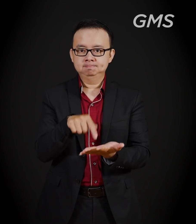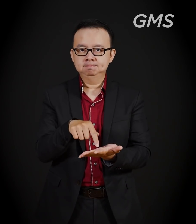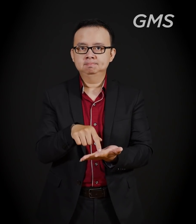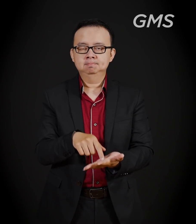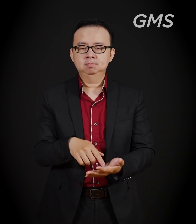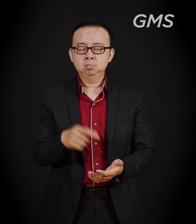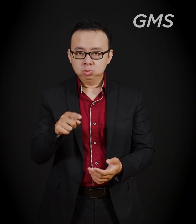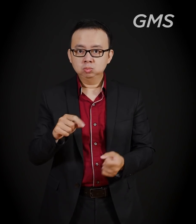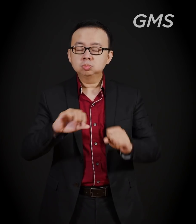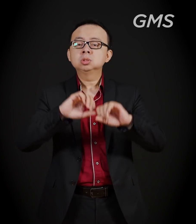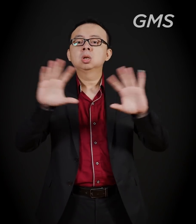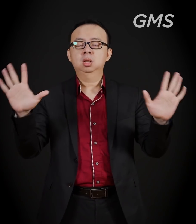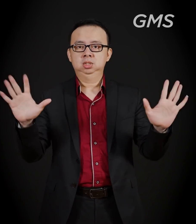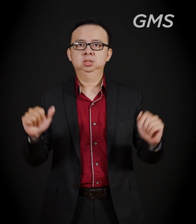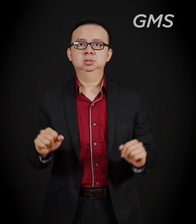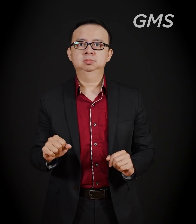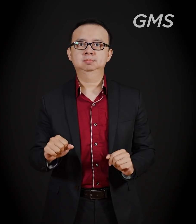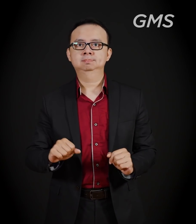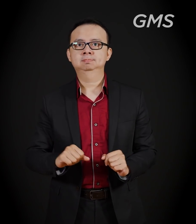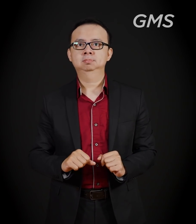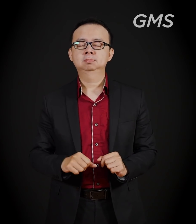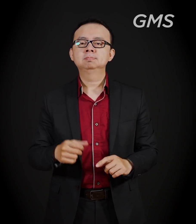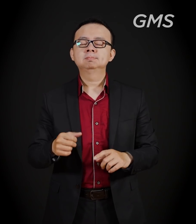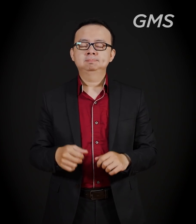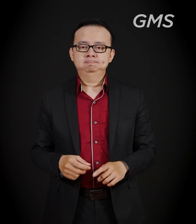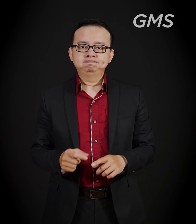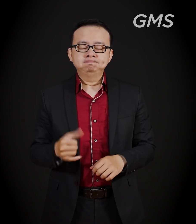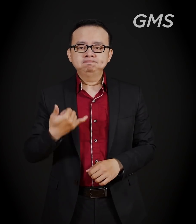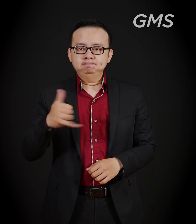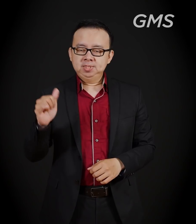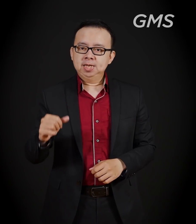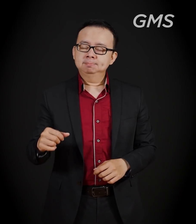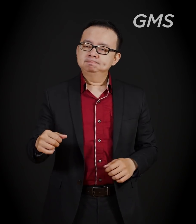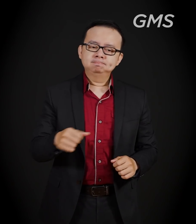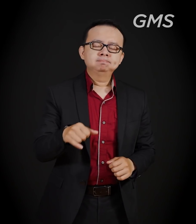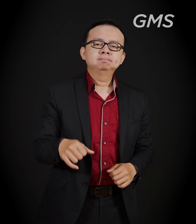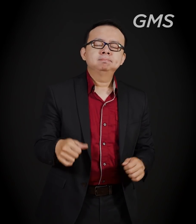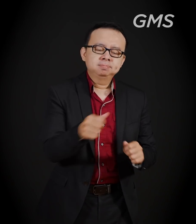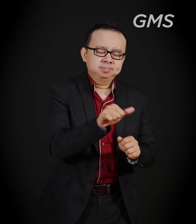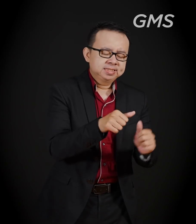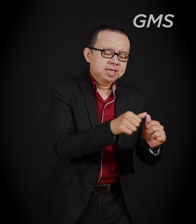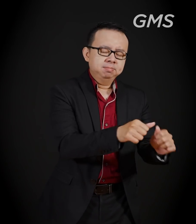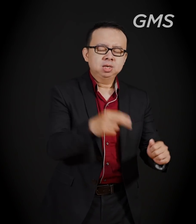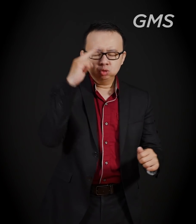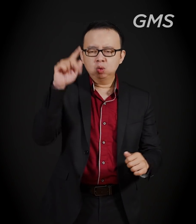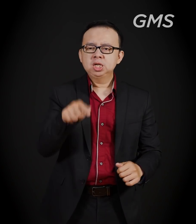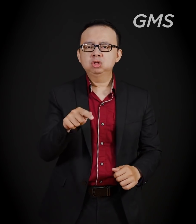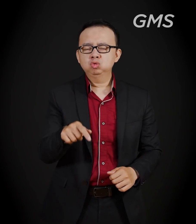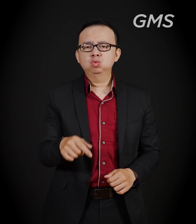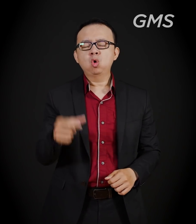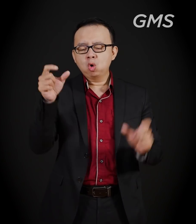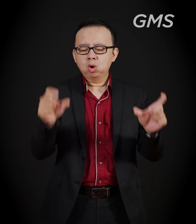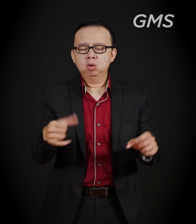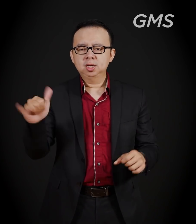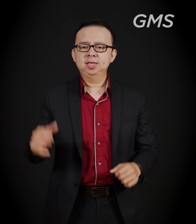Berarti jelas. Yang disertai Tuhan sampai kesudahan alam adalah mereka yang siap